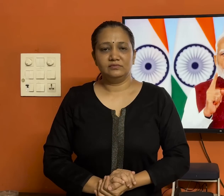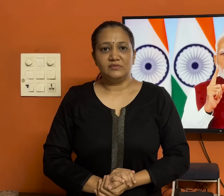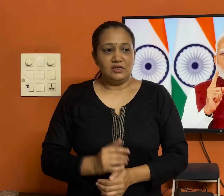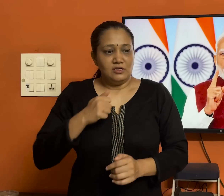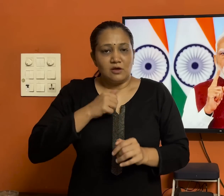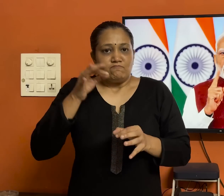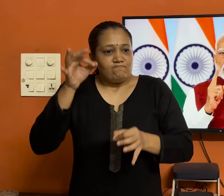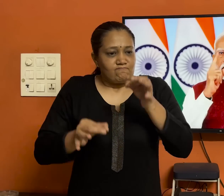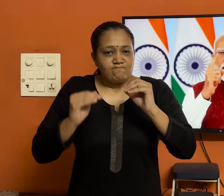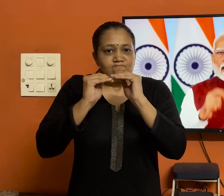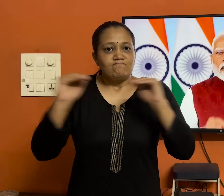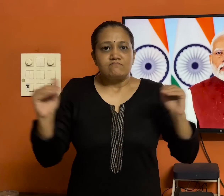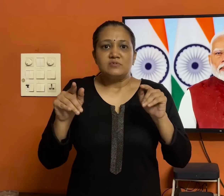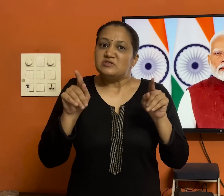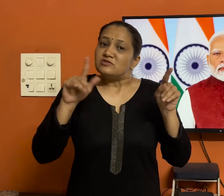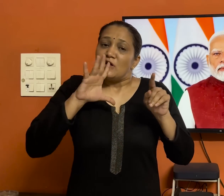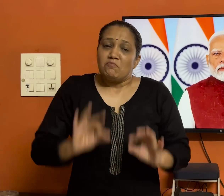न्याय की अखंड प्रतिज्ञा है।